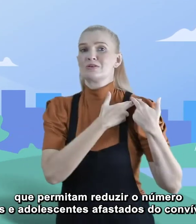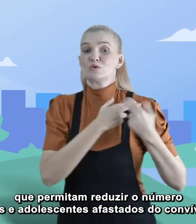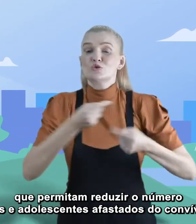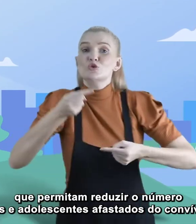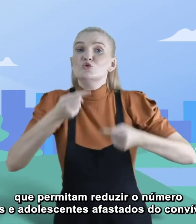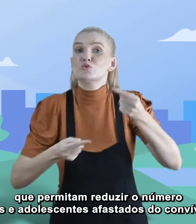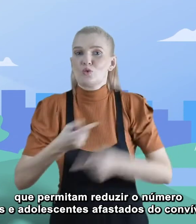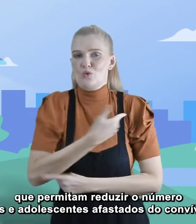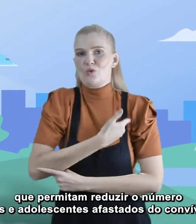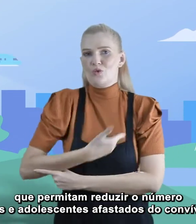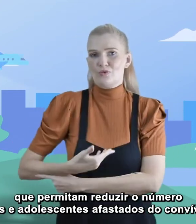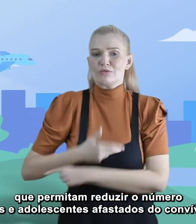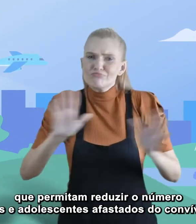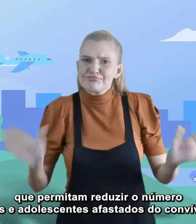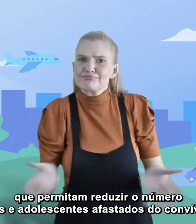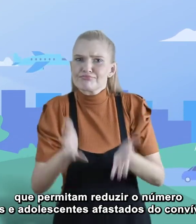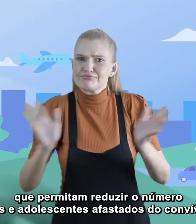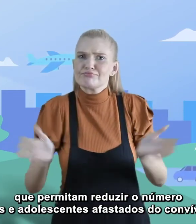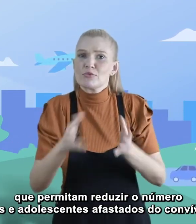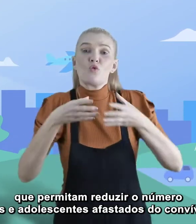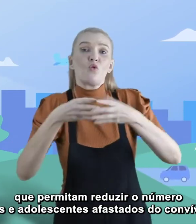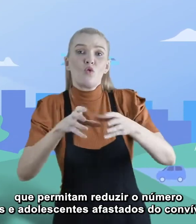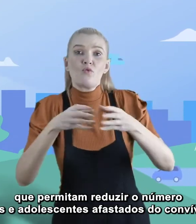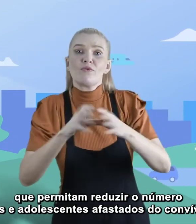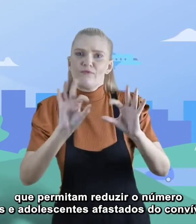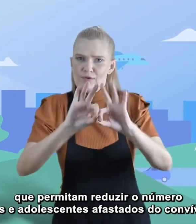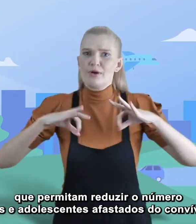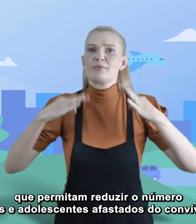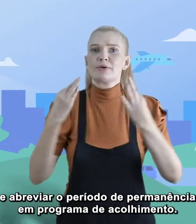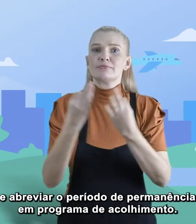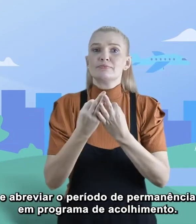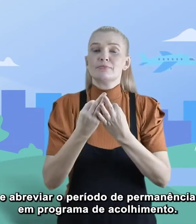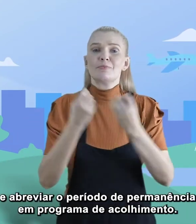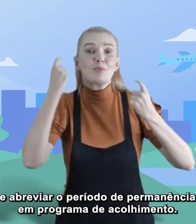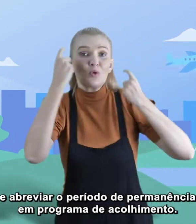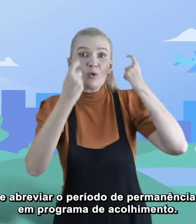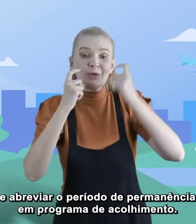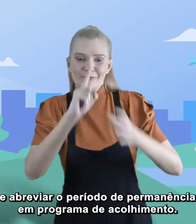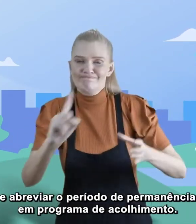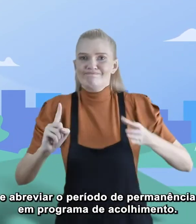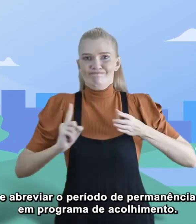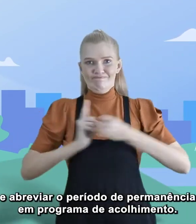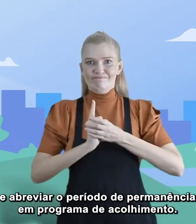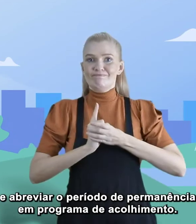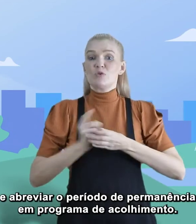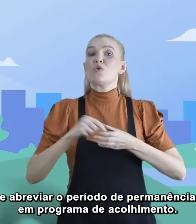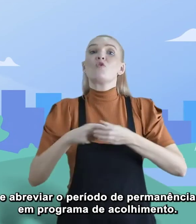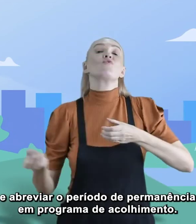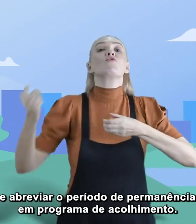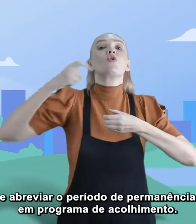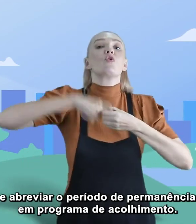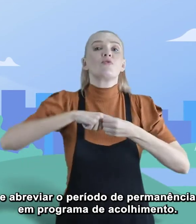crianças e adolescentes afastados do convívio familiar e abreviar o período de permanência em programa